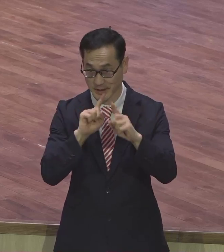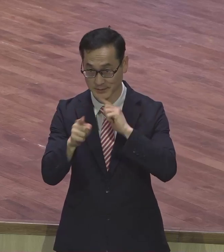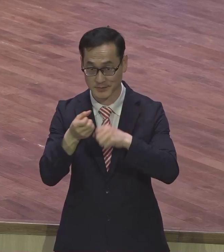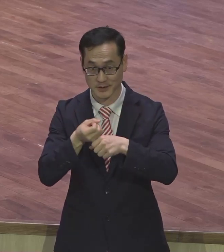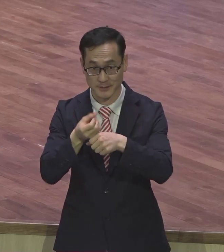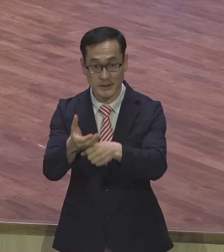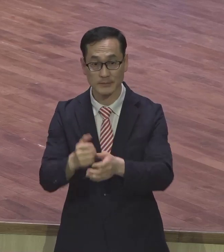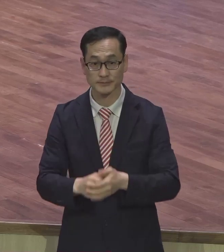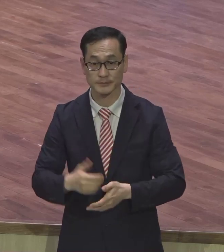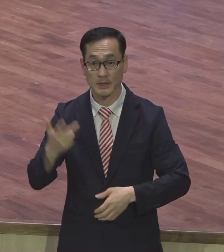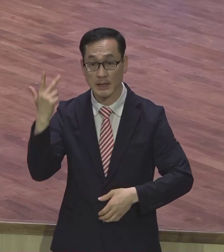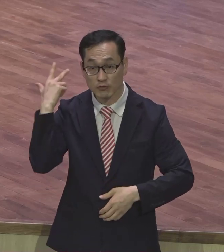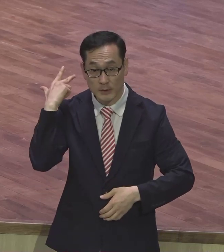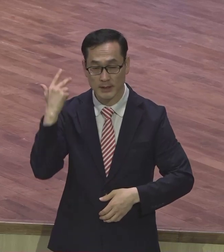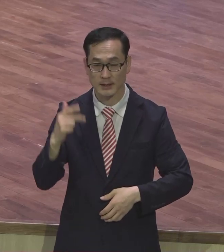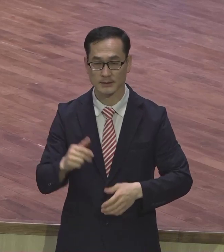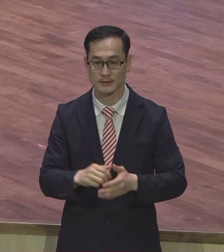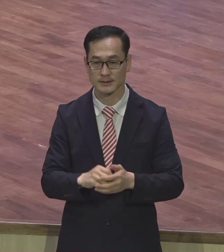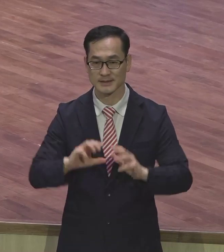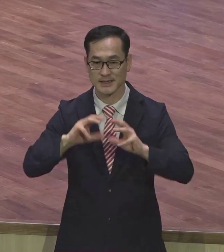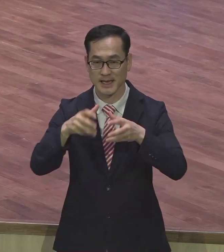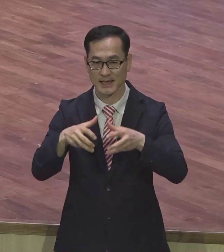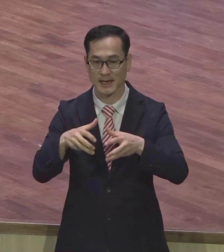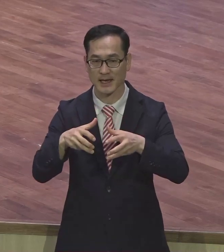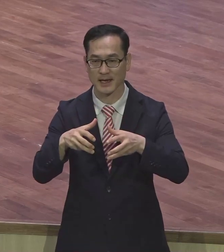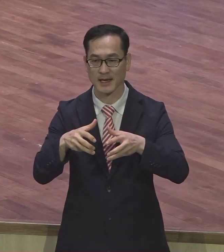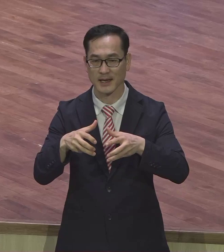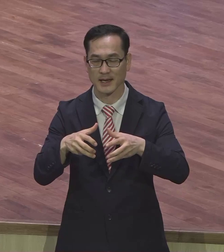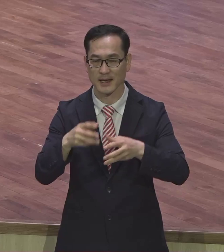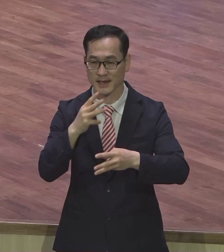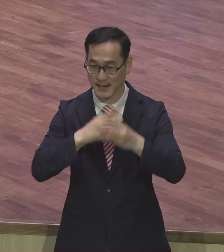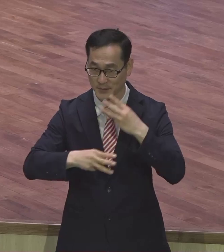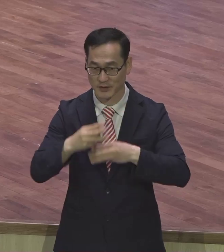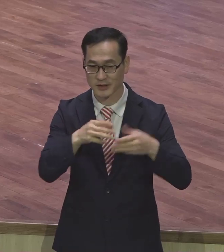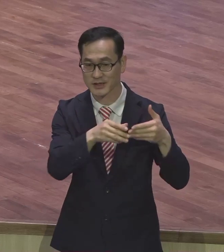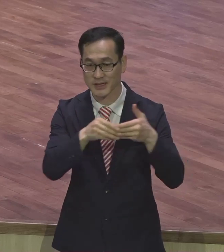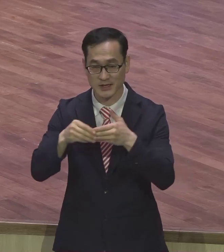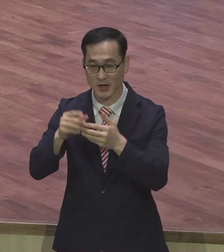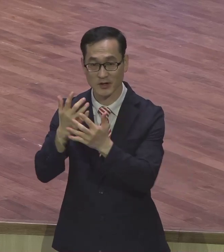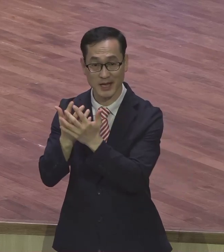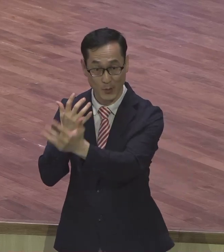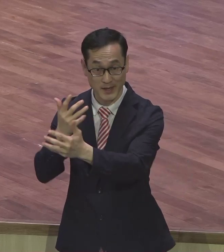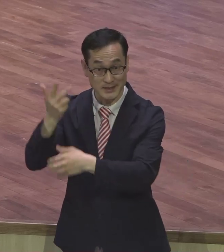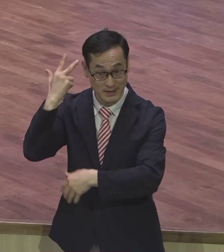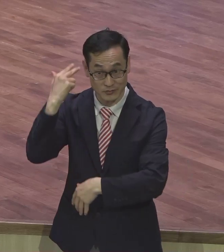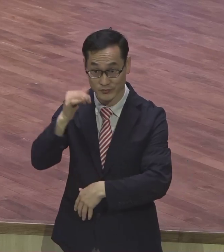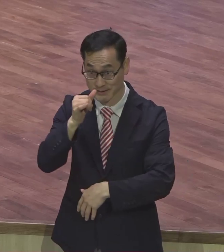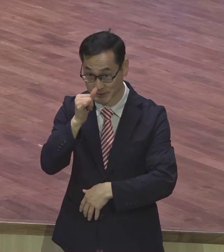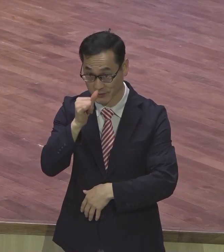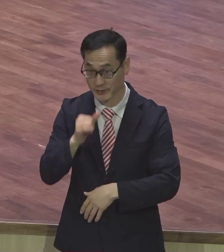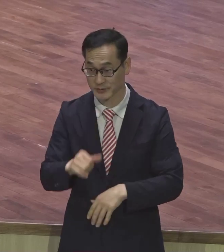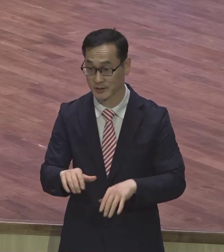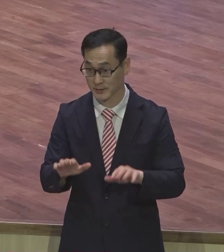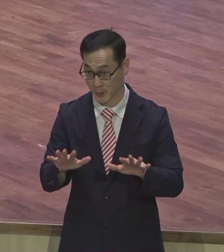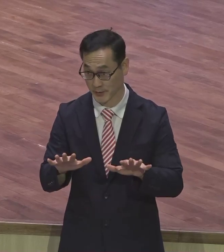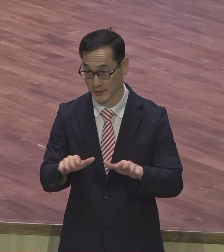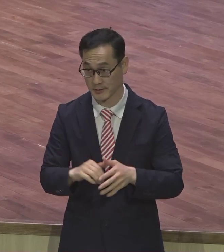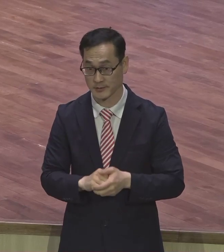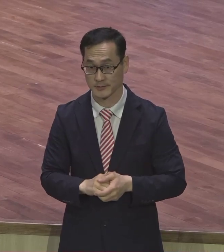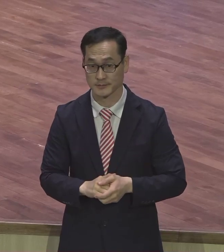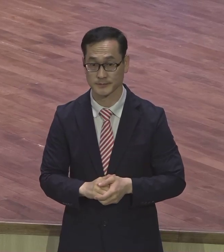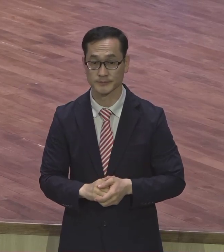제22차 세계 랩렛 리더 대회가 진행이 됐고 또 이번 주간에는 이제